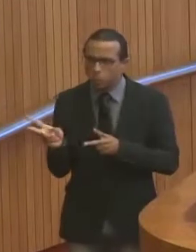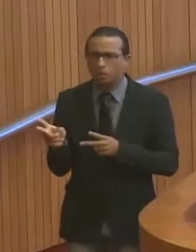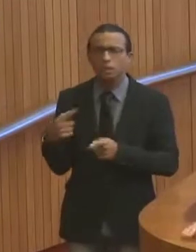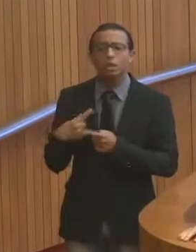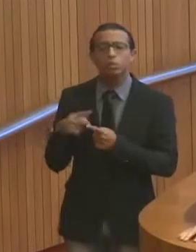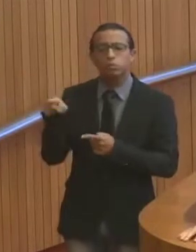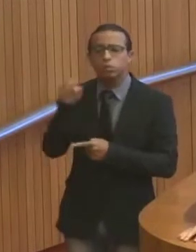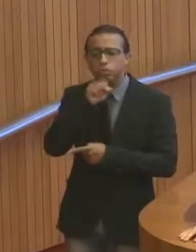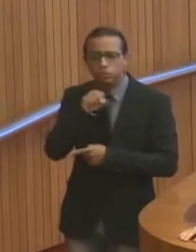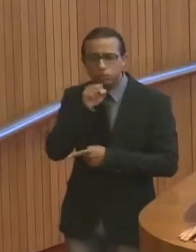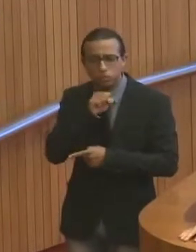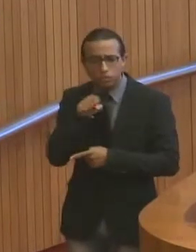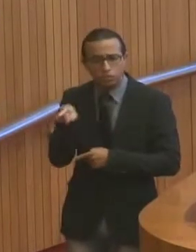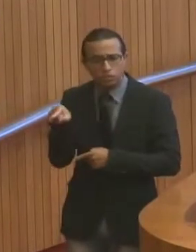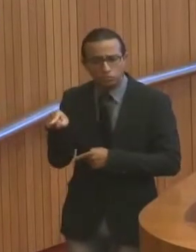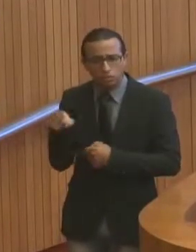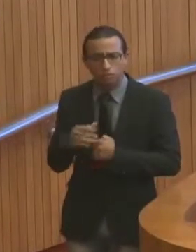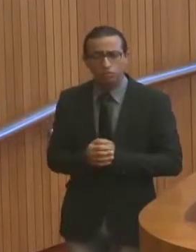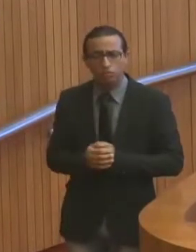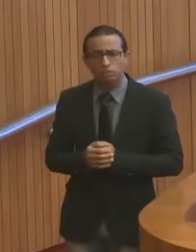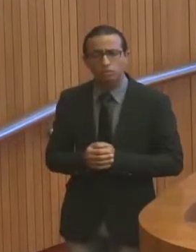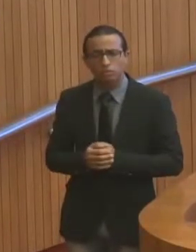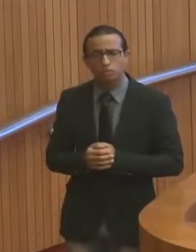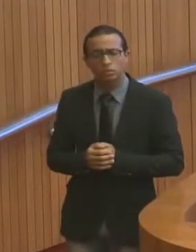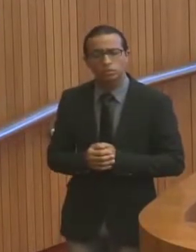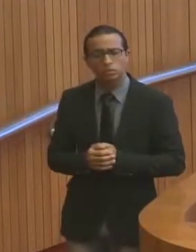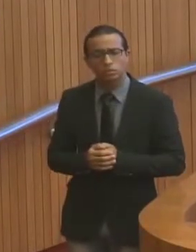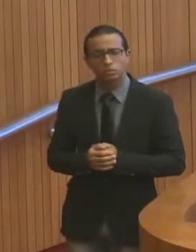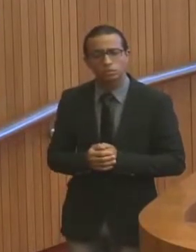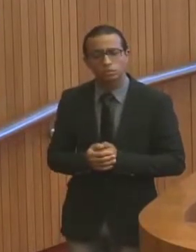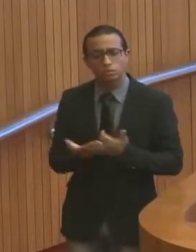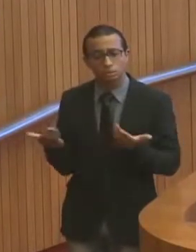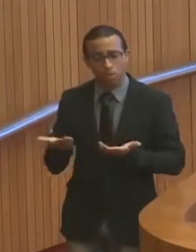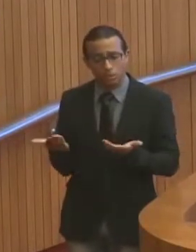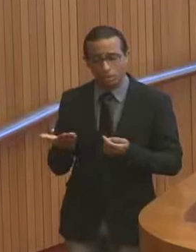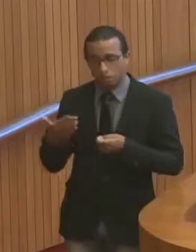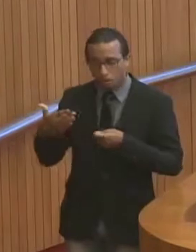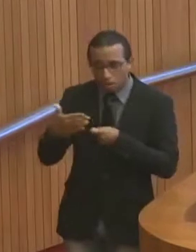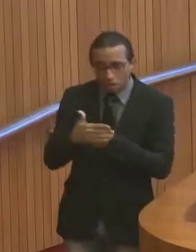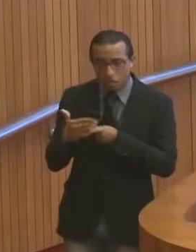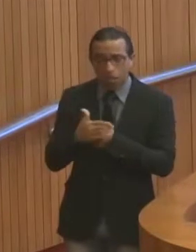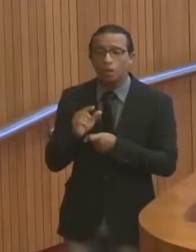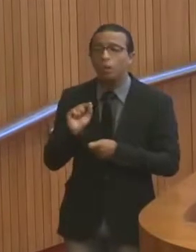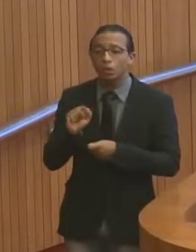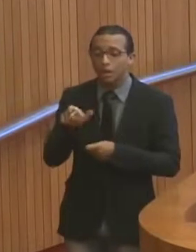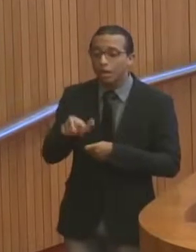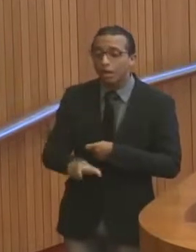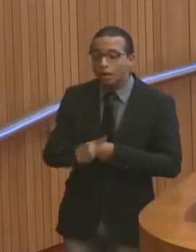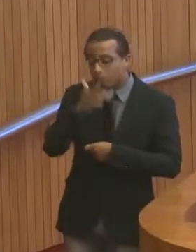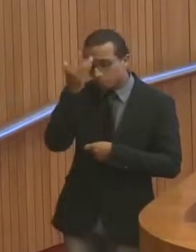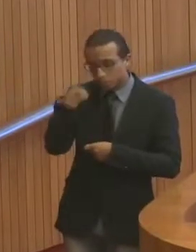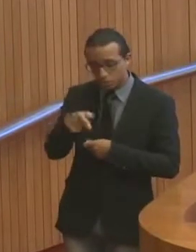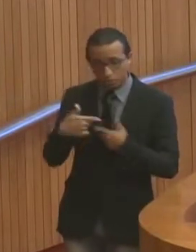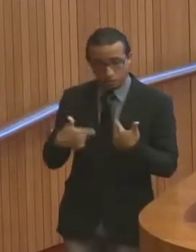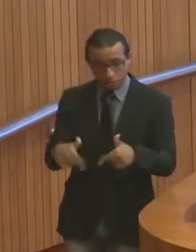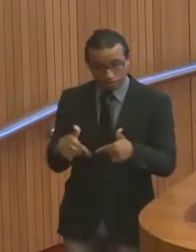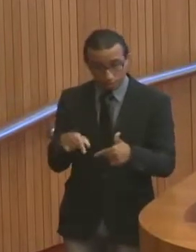ser velha, está sendo cobrado dos trabalhadores,